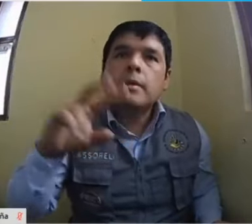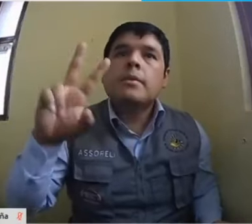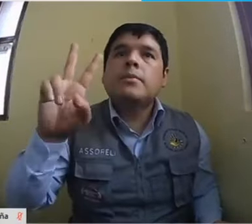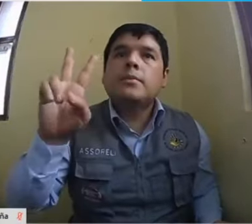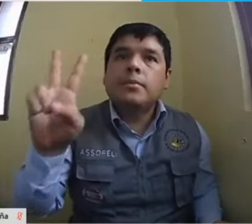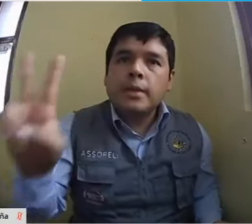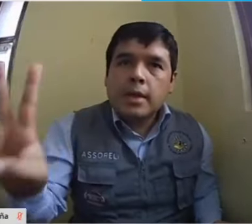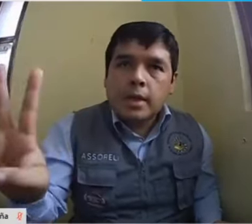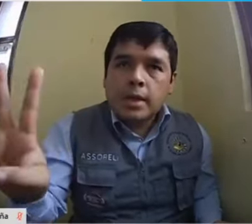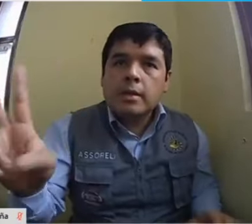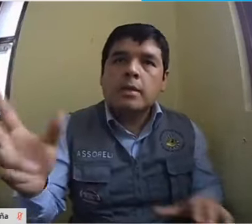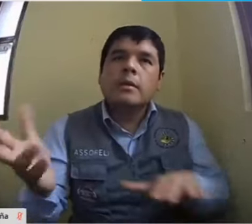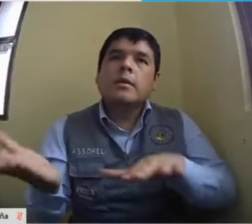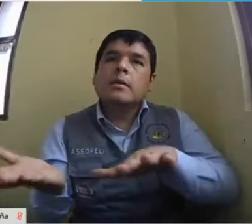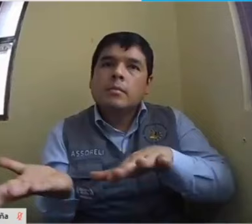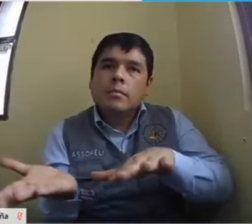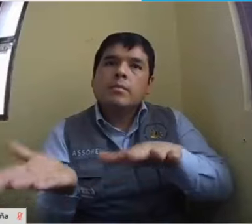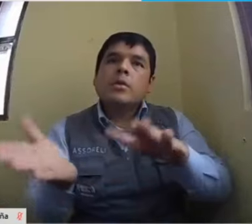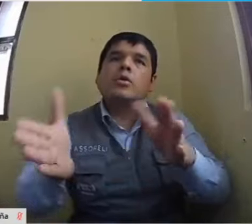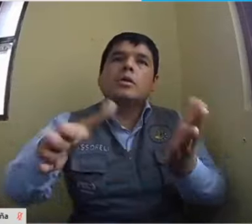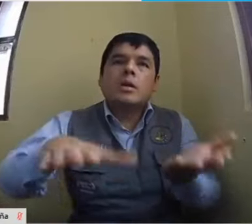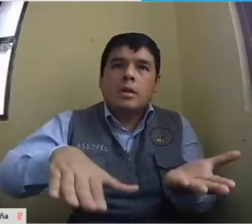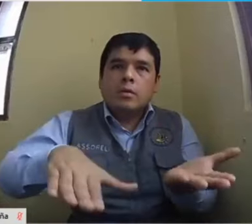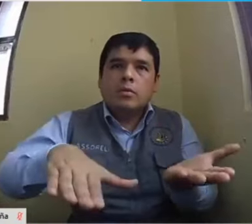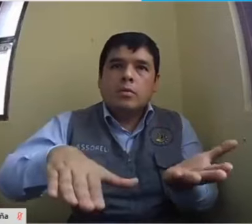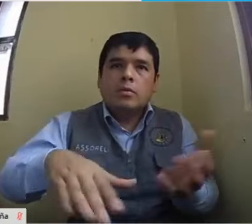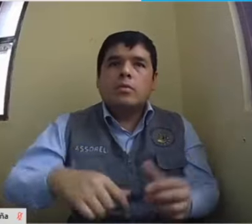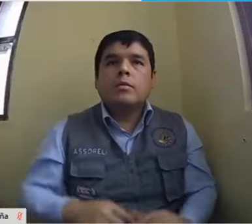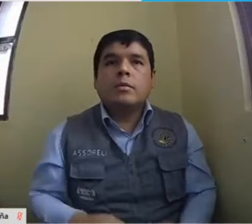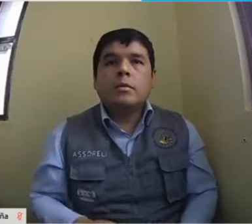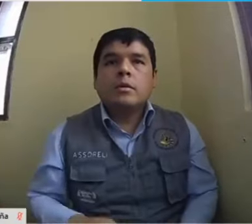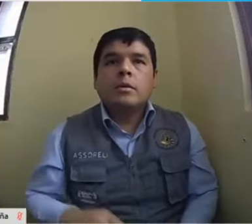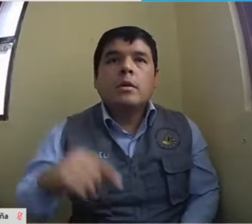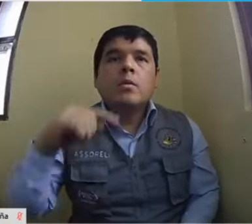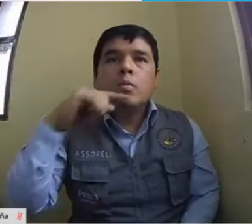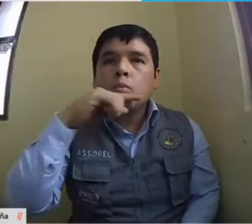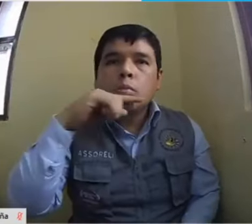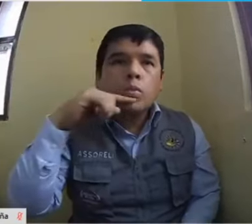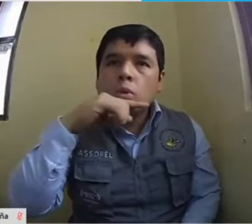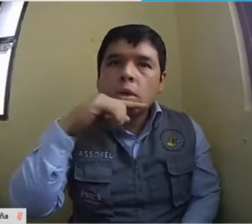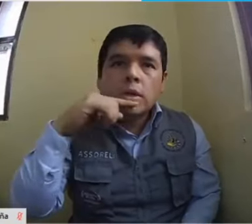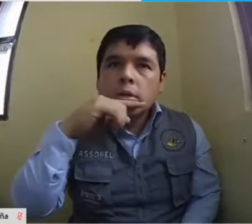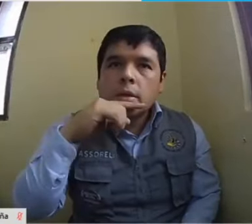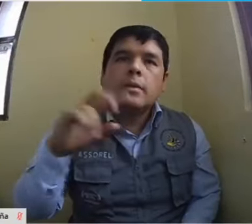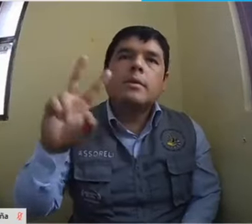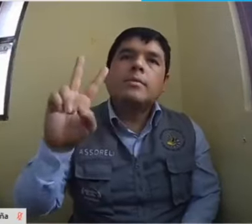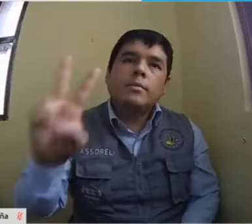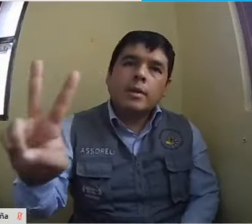Entonces, viuda es mujer. La B. Y esa seña que es de muerte, morir. Se aplica para esta seña de